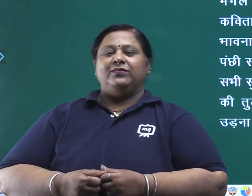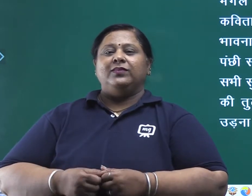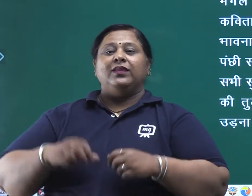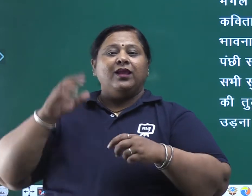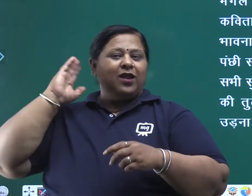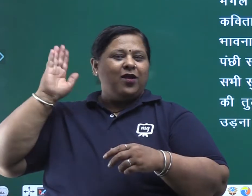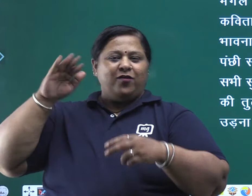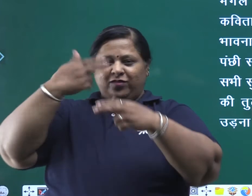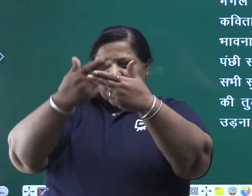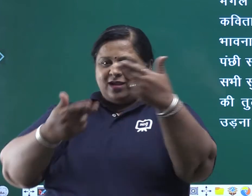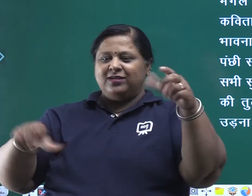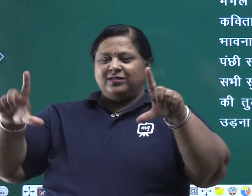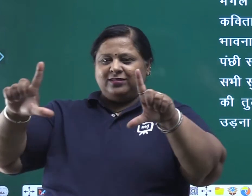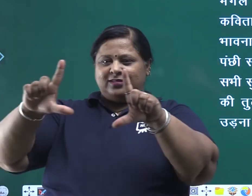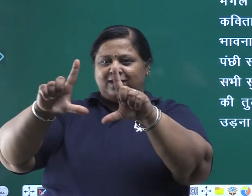कविता का सार।